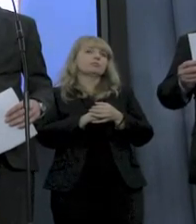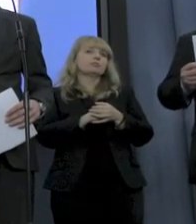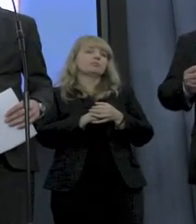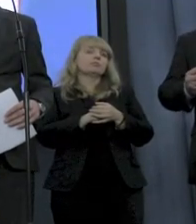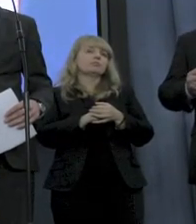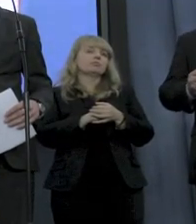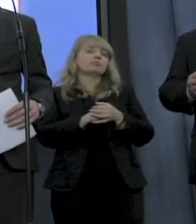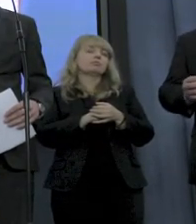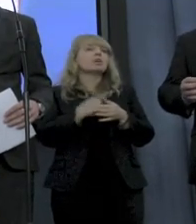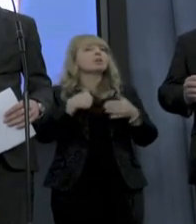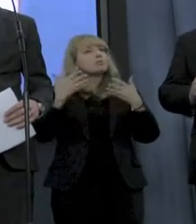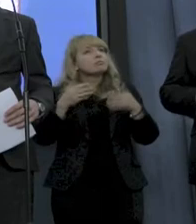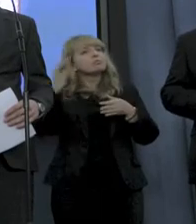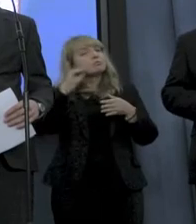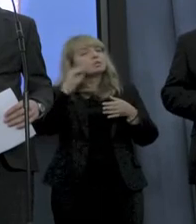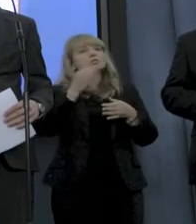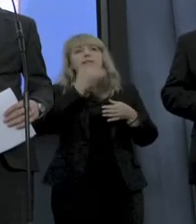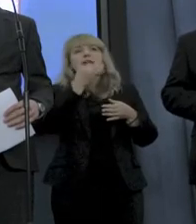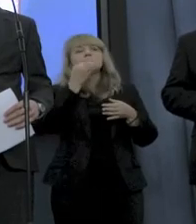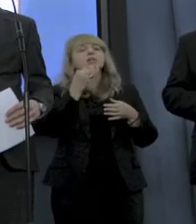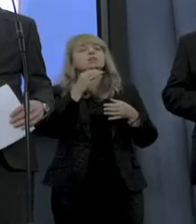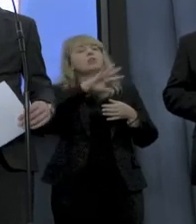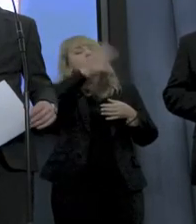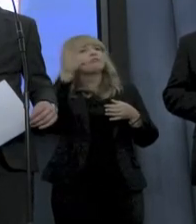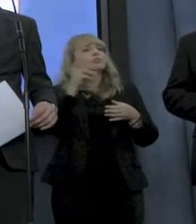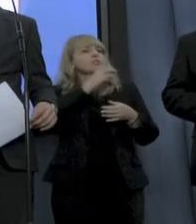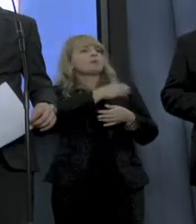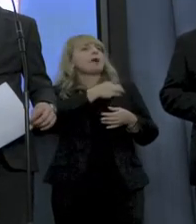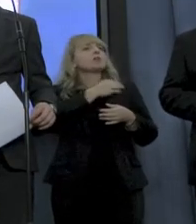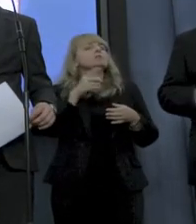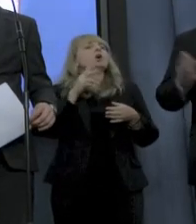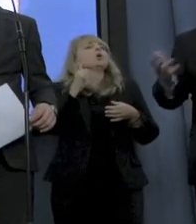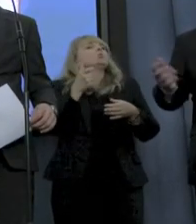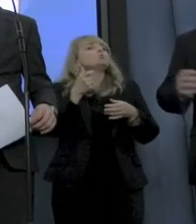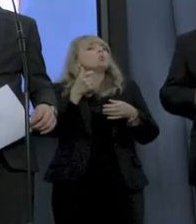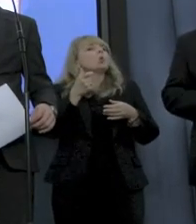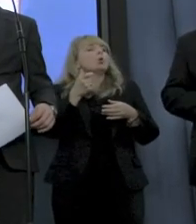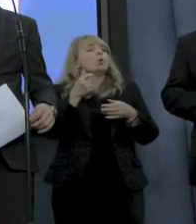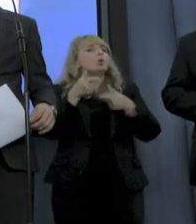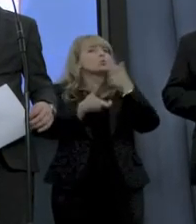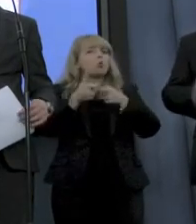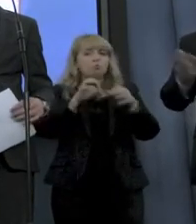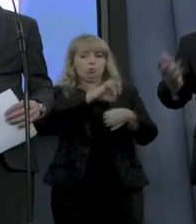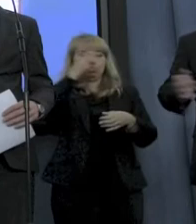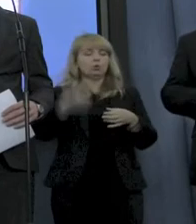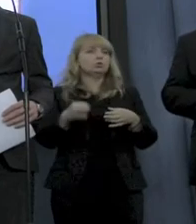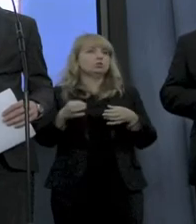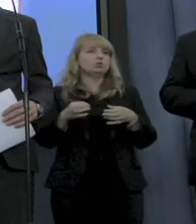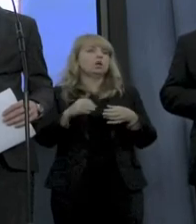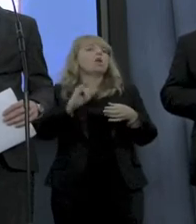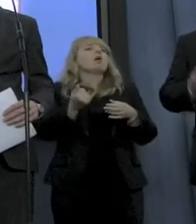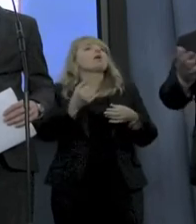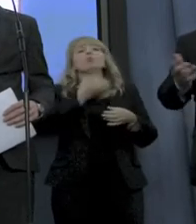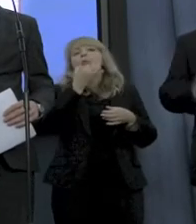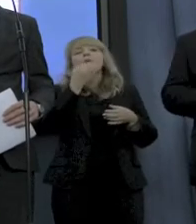Chciałbym też zadać pytanie tak naprawdę wszystkim partiom, co do tej pory zrobiły, jeśli chodzi o ustawodawstwo, jeśli chodzi